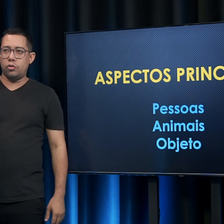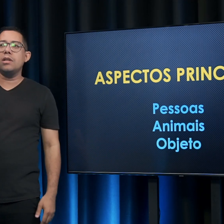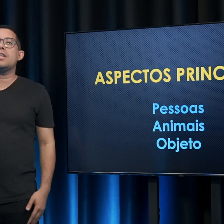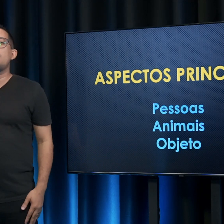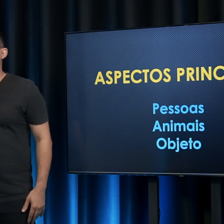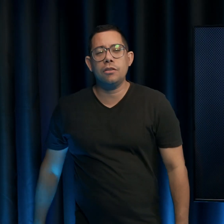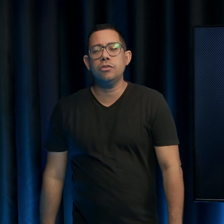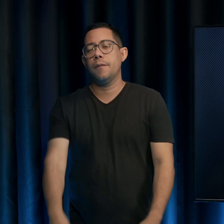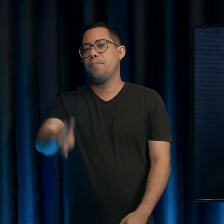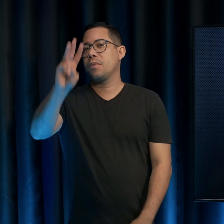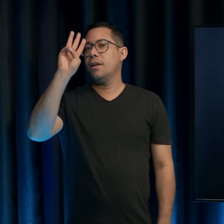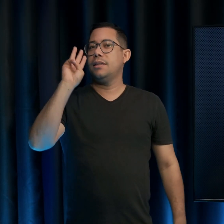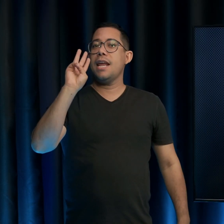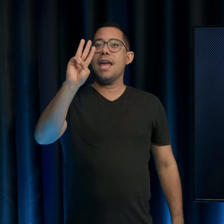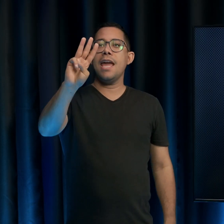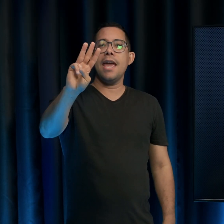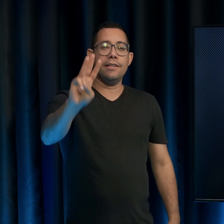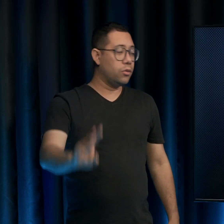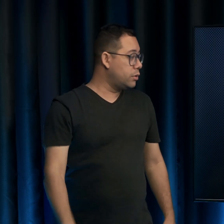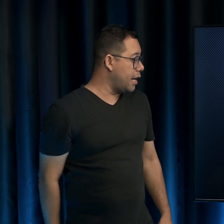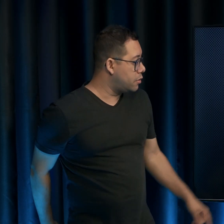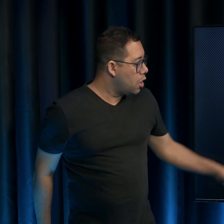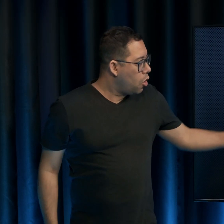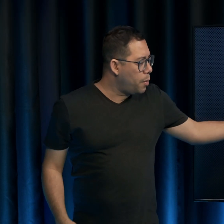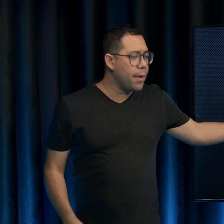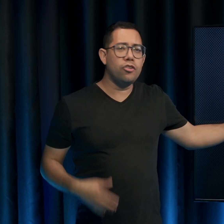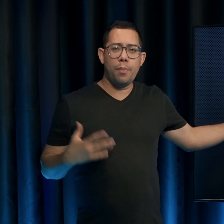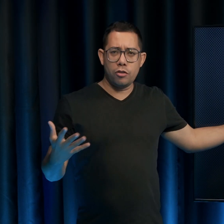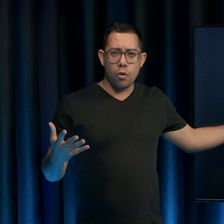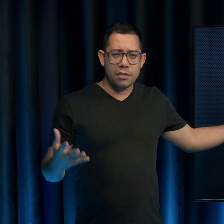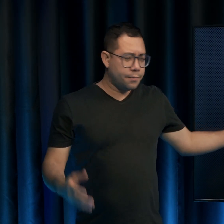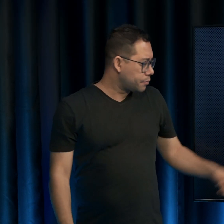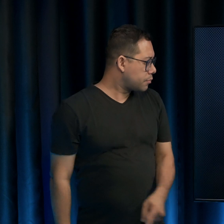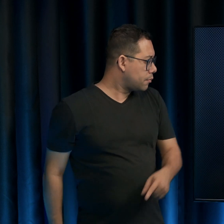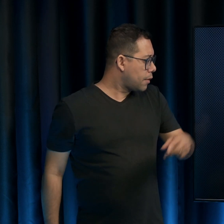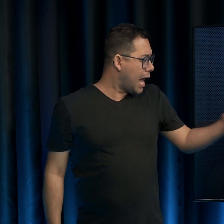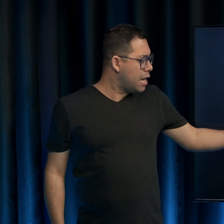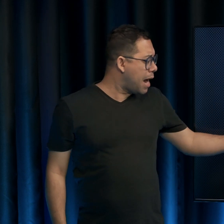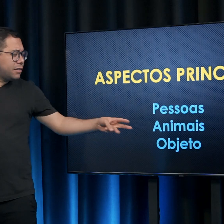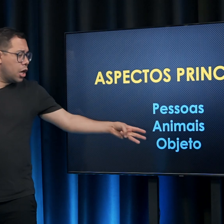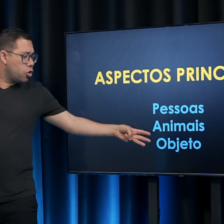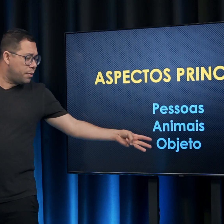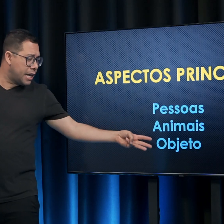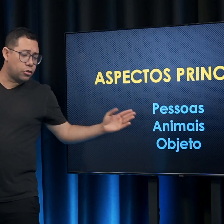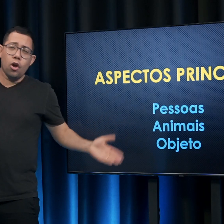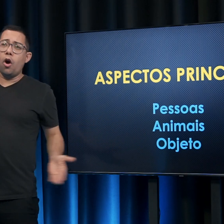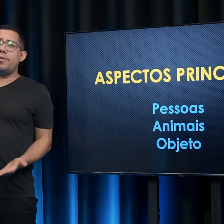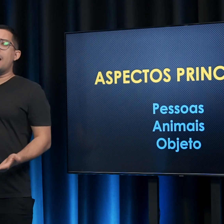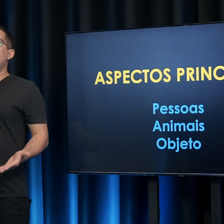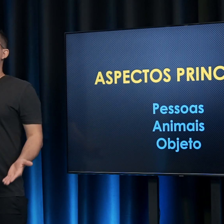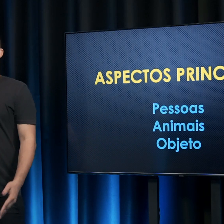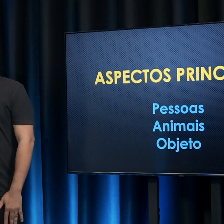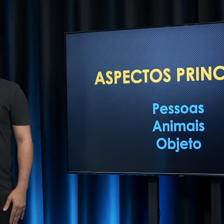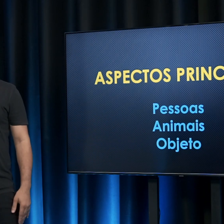Quantos aspectos? Três. O primeiro de pessoas, animais e objeto. Objeto, por exemplo, quando a gente vai